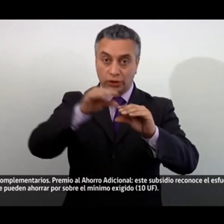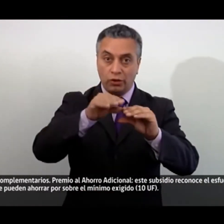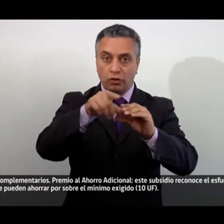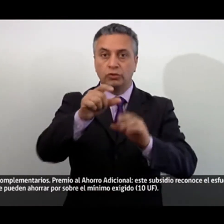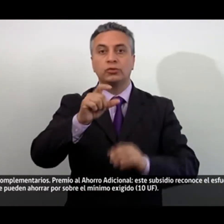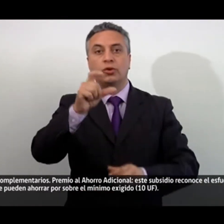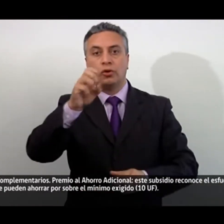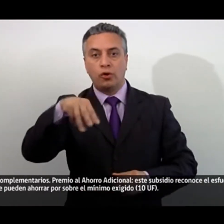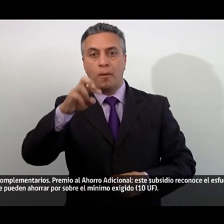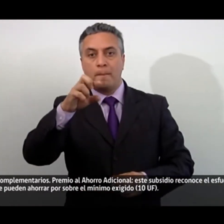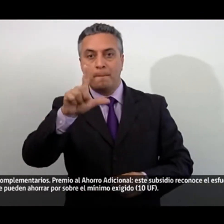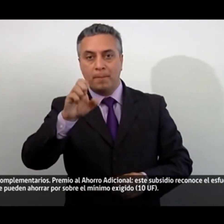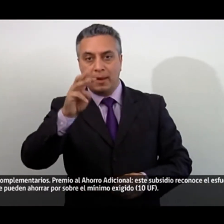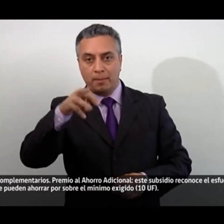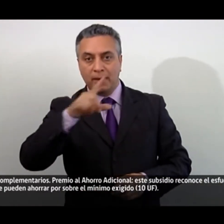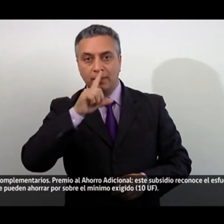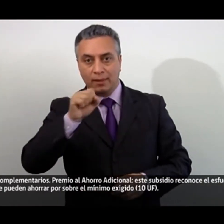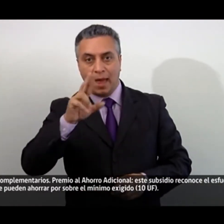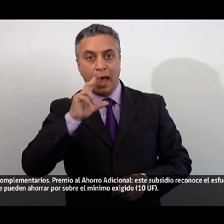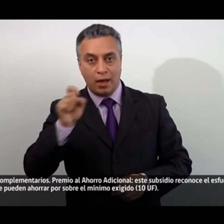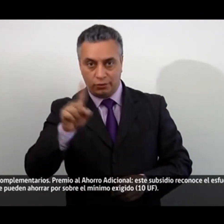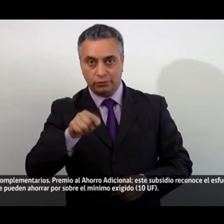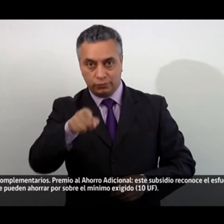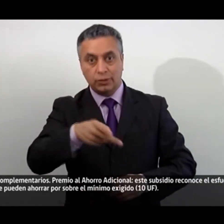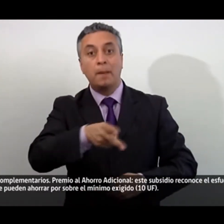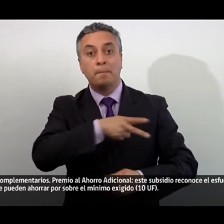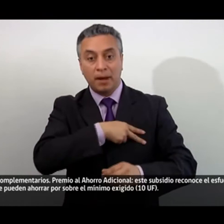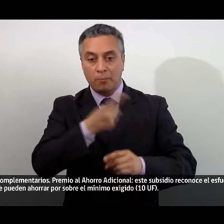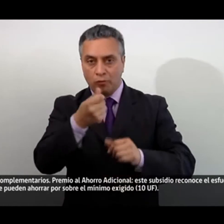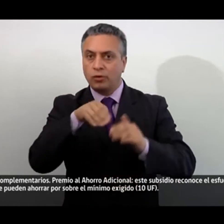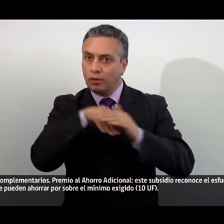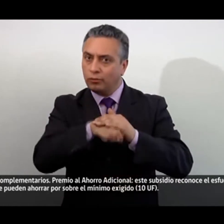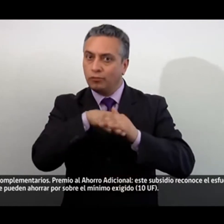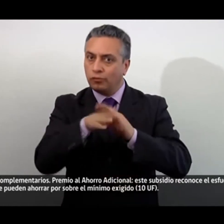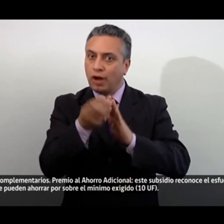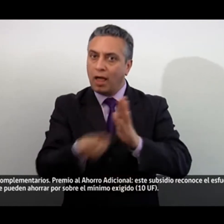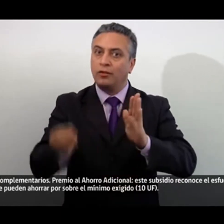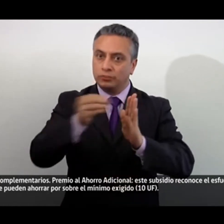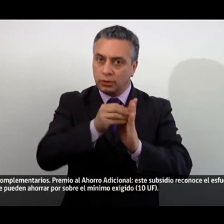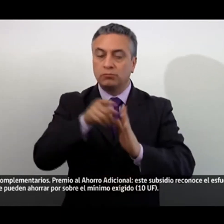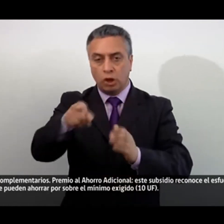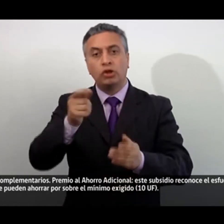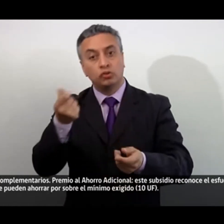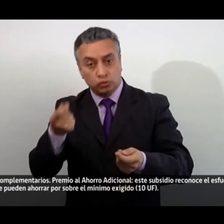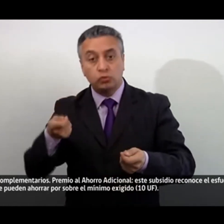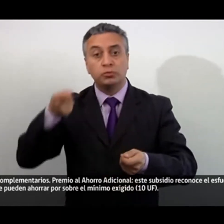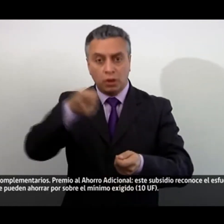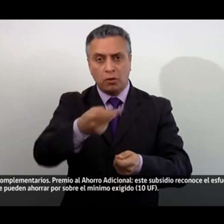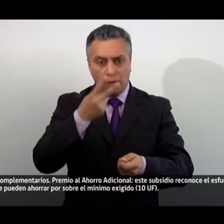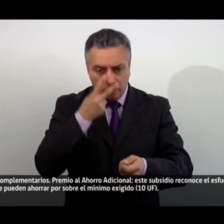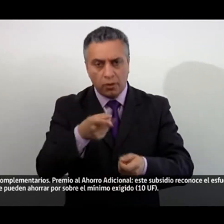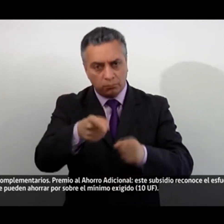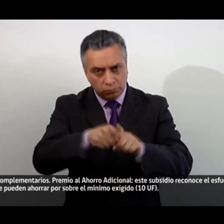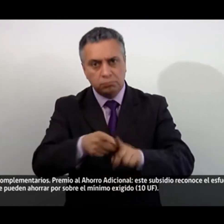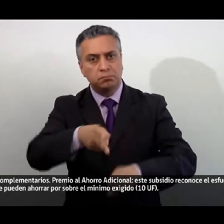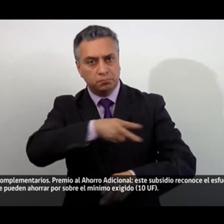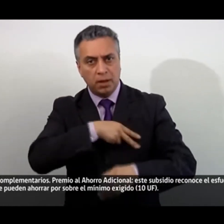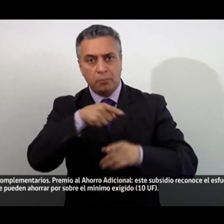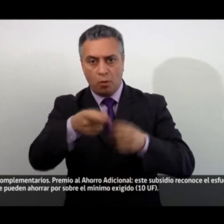Subsidios complementarios. Premio al ahorro adicional. Este subsidio reconoce el esfuerzo de las familias que pueden